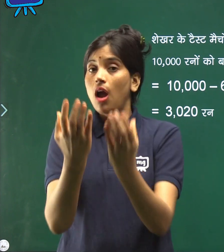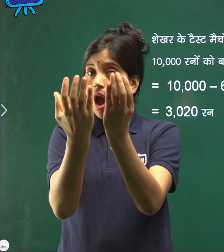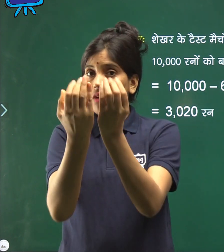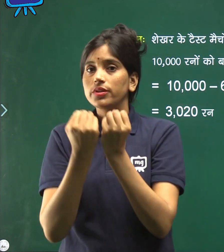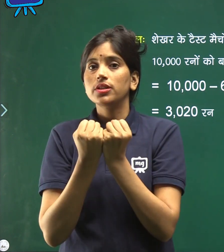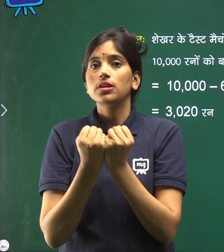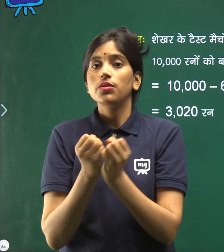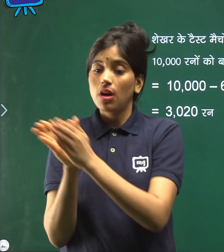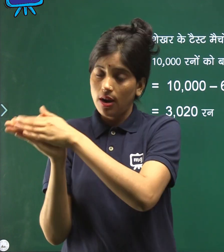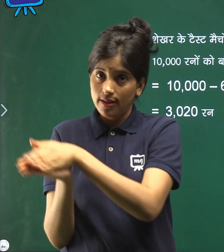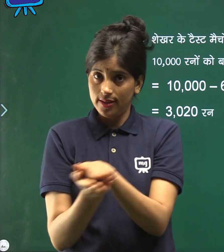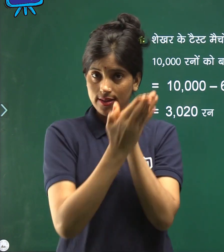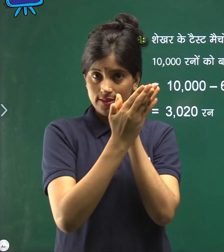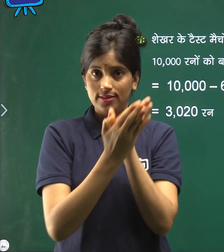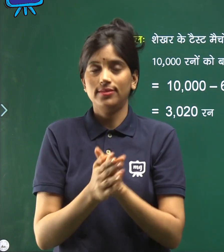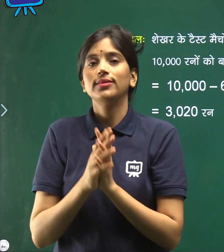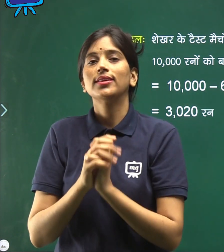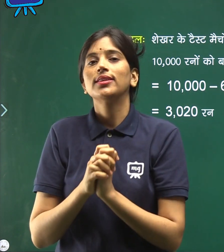आवश्यक रन